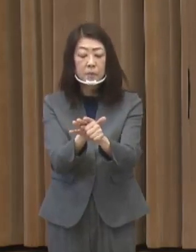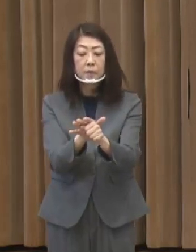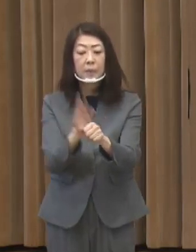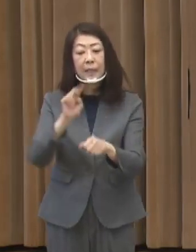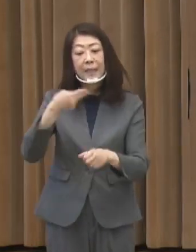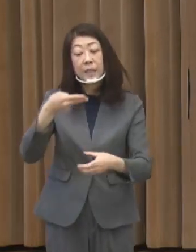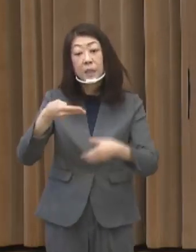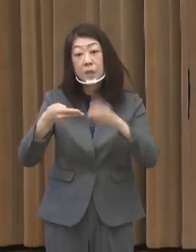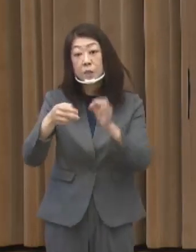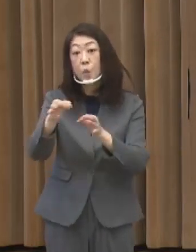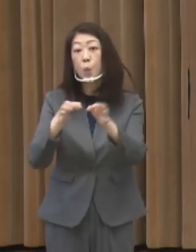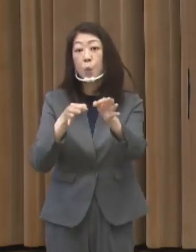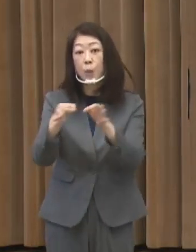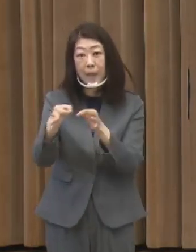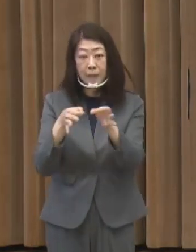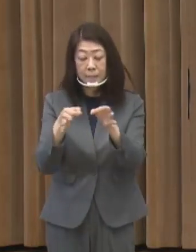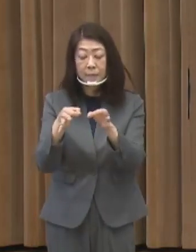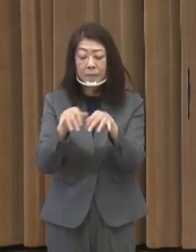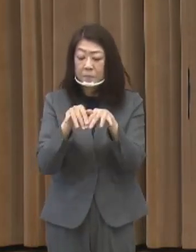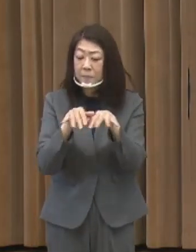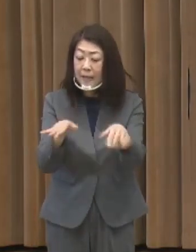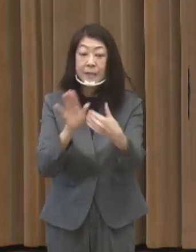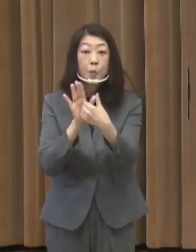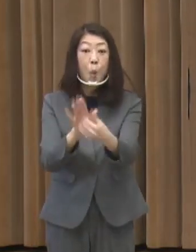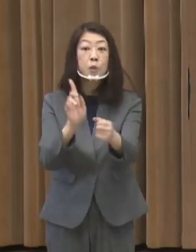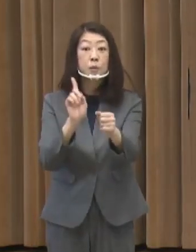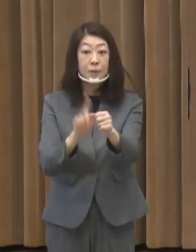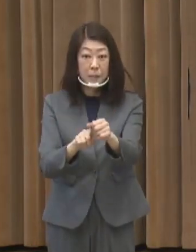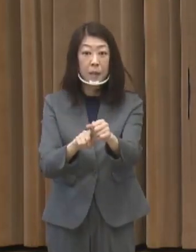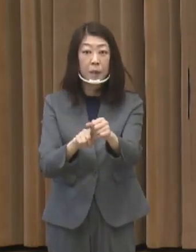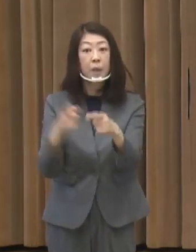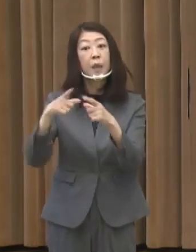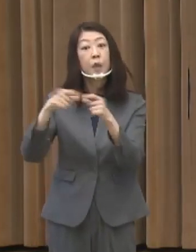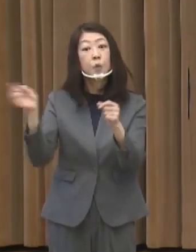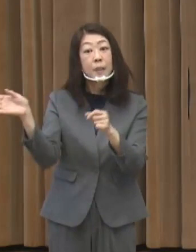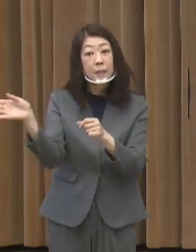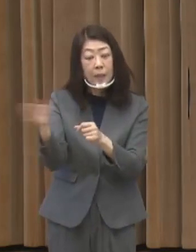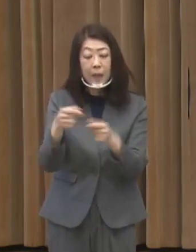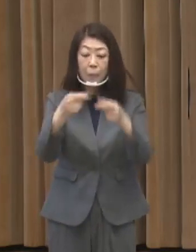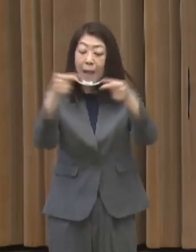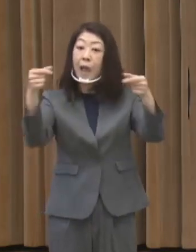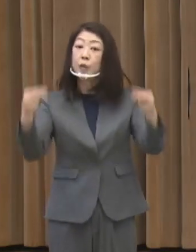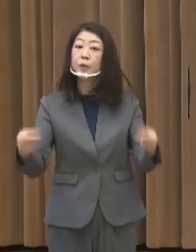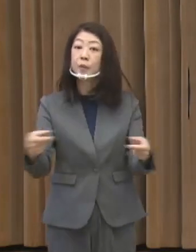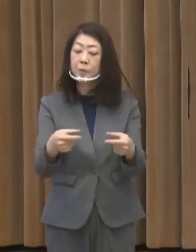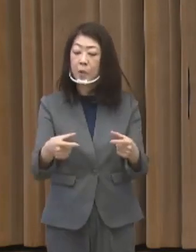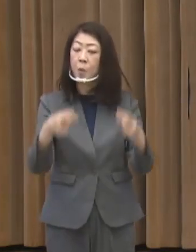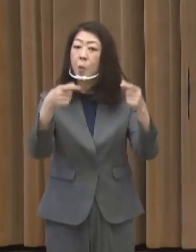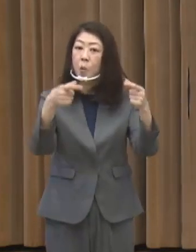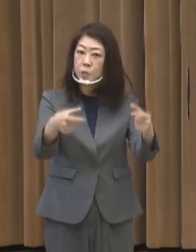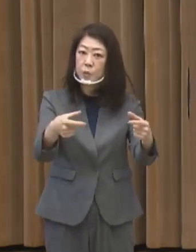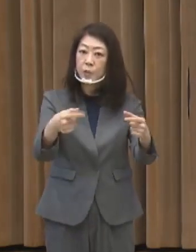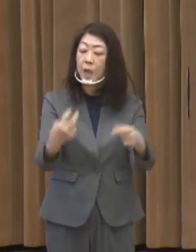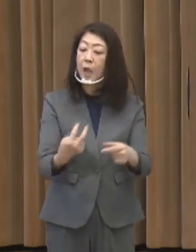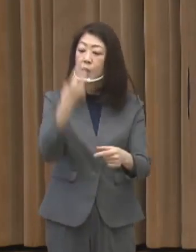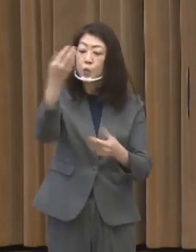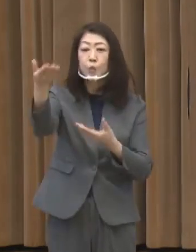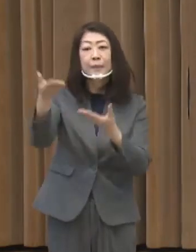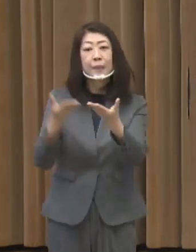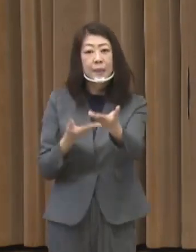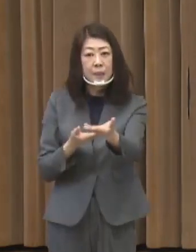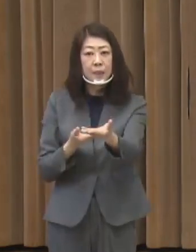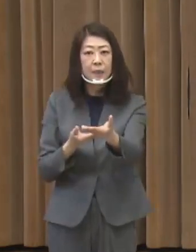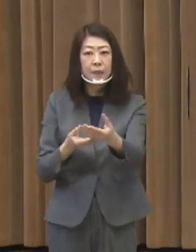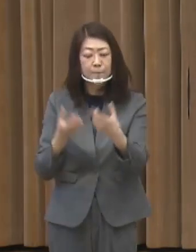食店の感染拡大防止の観点から国からは、飲食店にアクリル板の設置や換気の徹底が強く